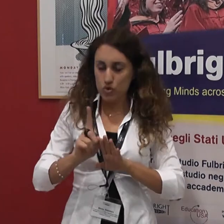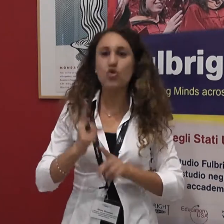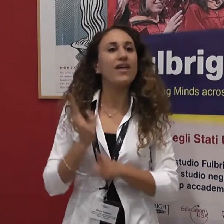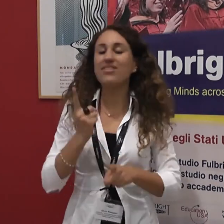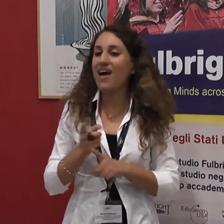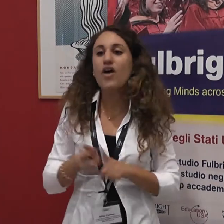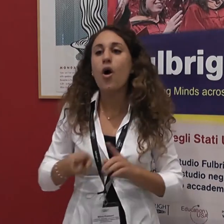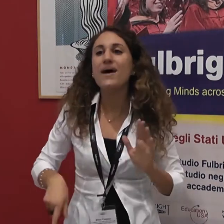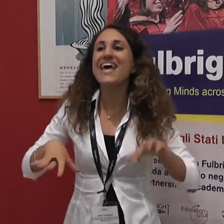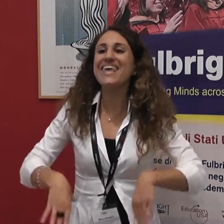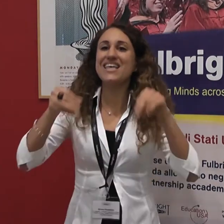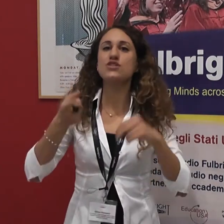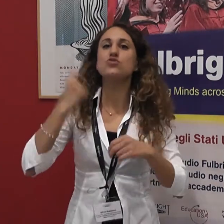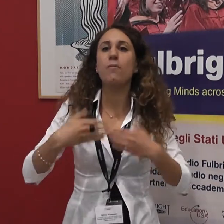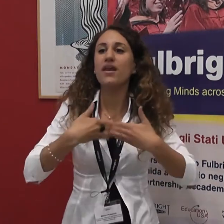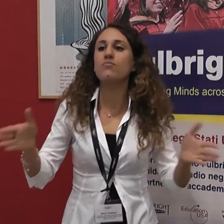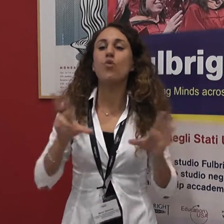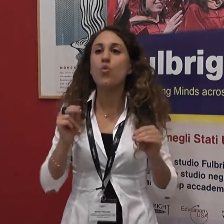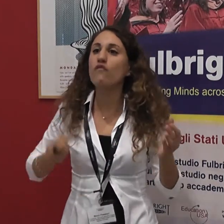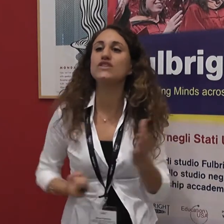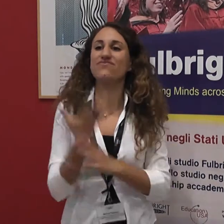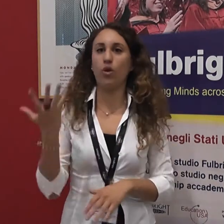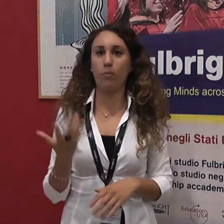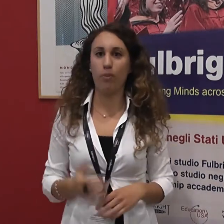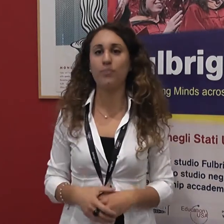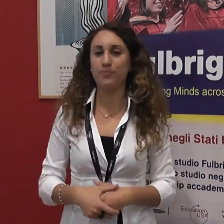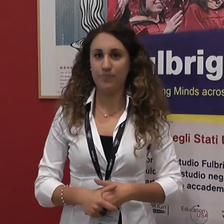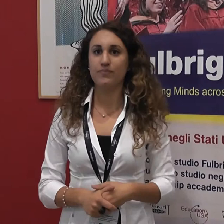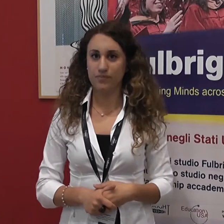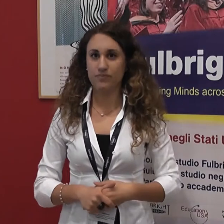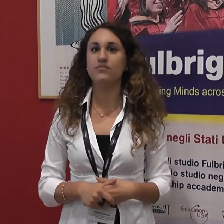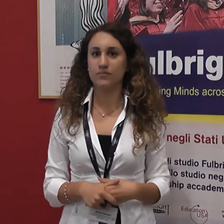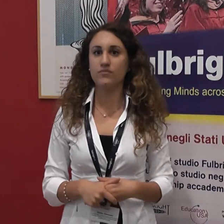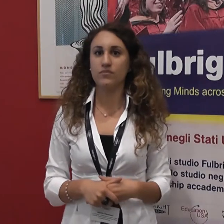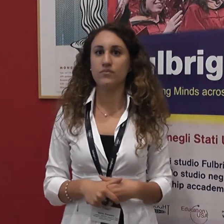esperienza fatta negli Stati Uniti, sviluppare progetti, diversi progetti.